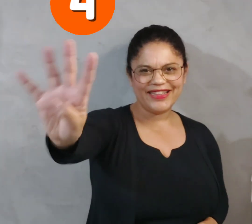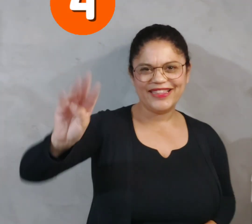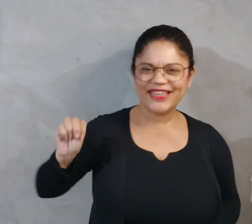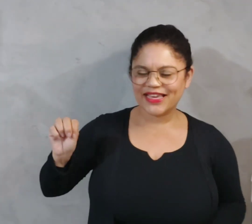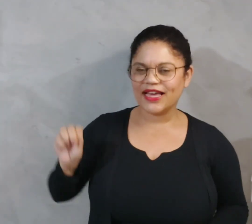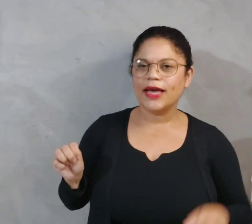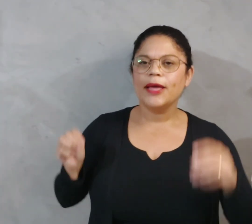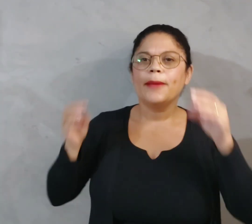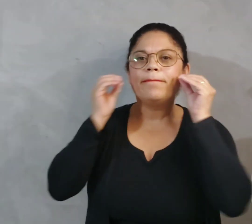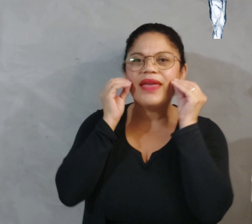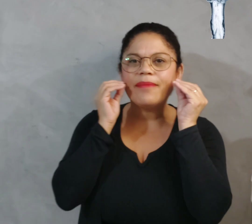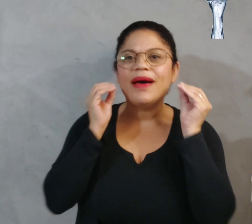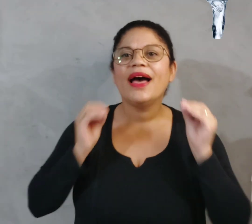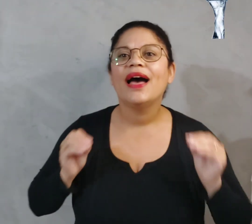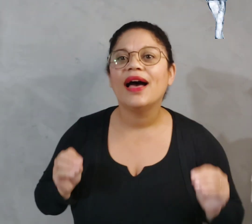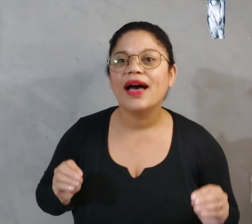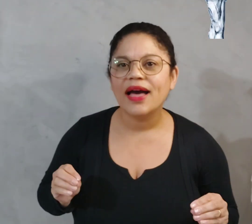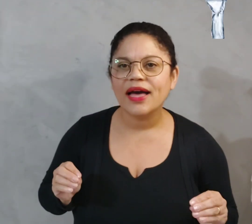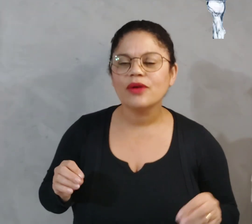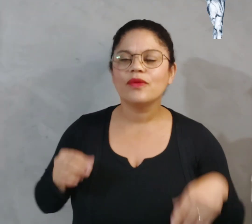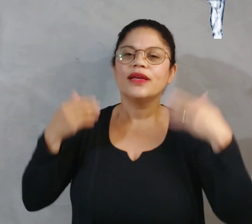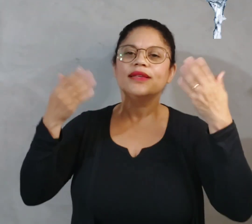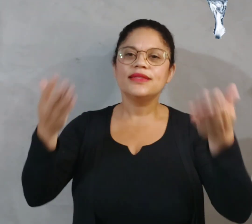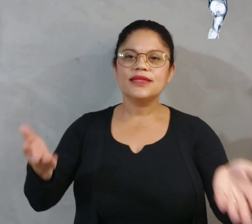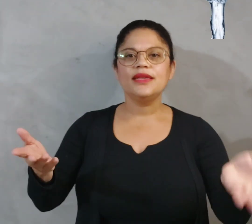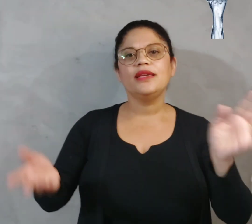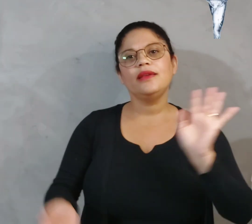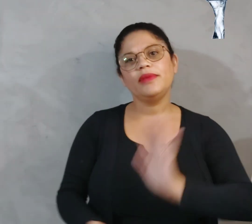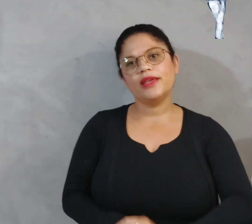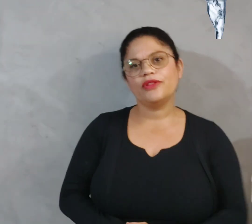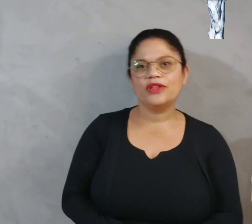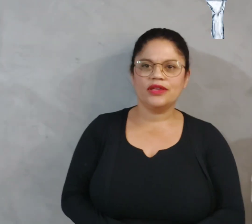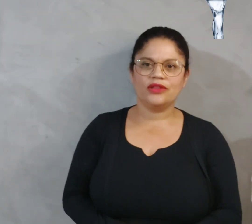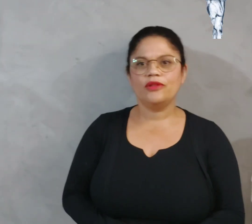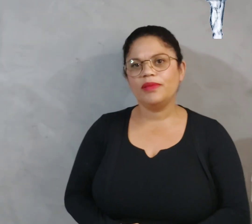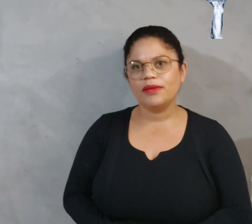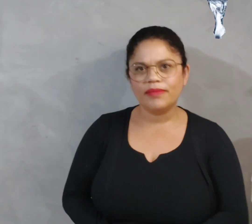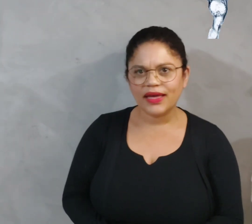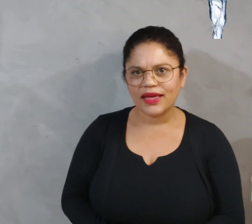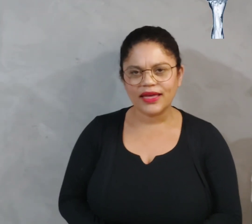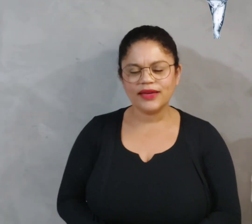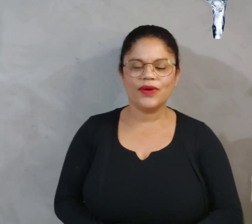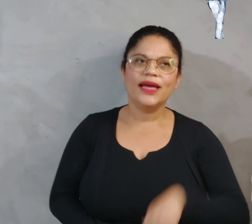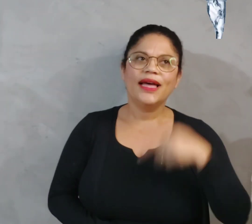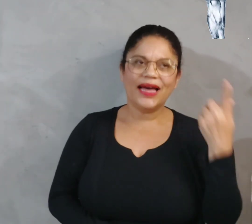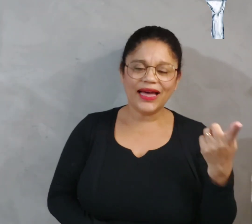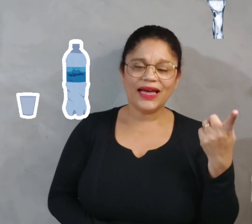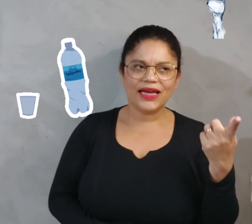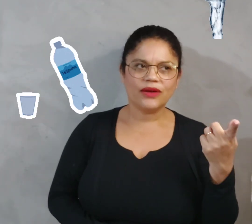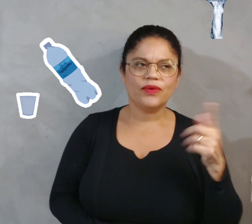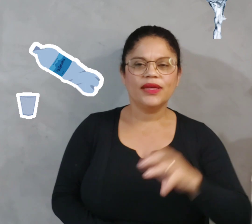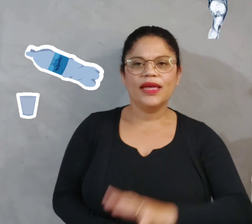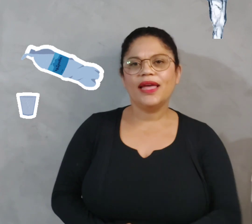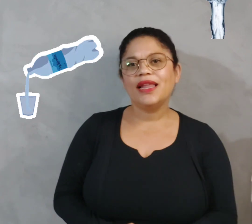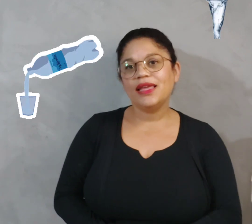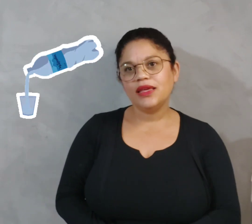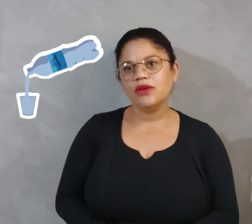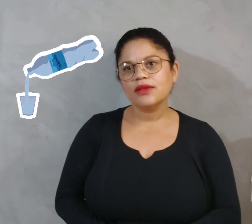dica. Beba água. Sim, minha gente, beba água. A água, ela é rica em